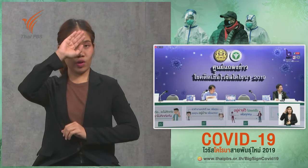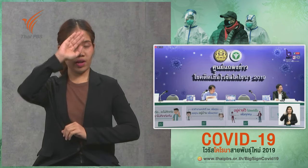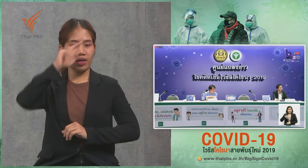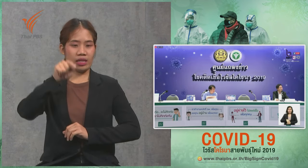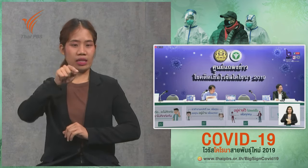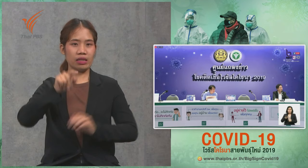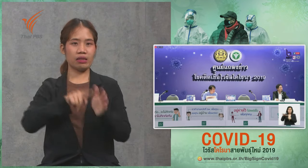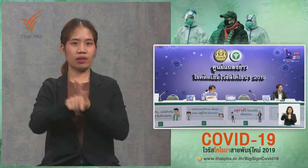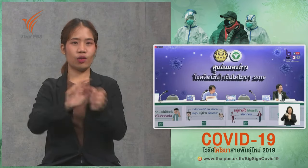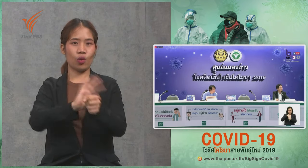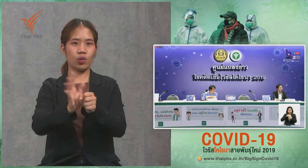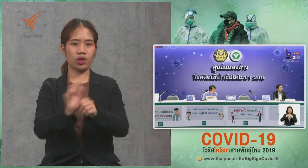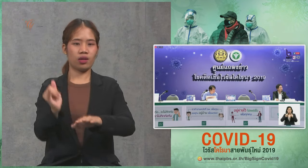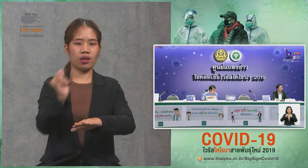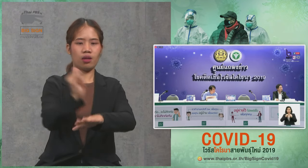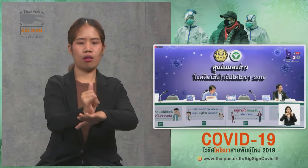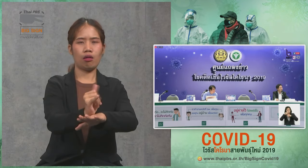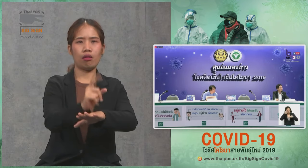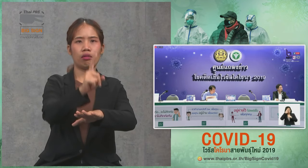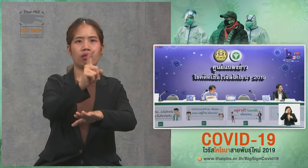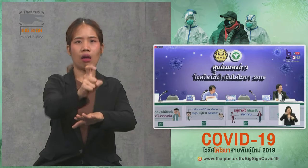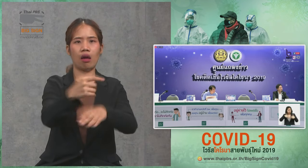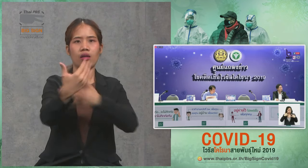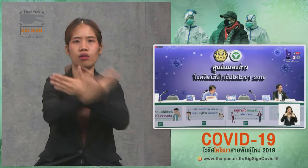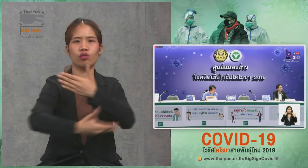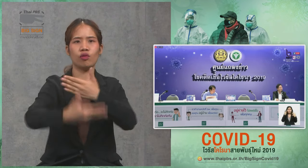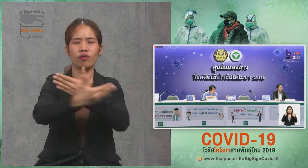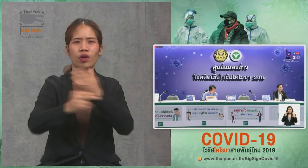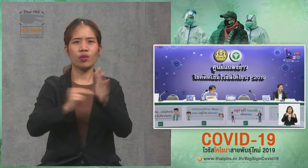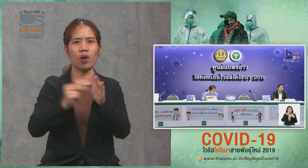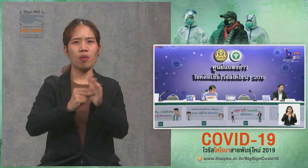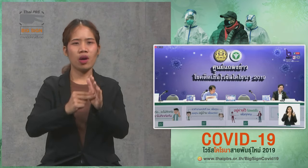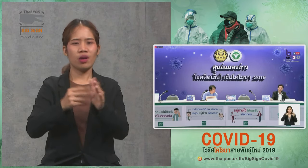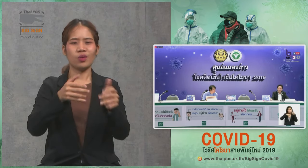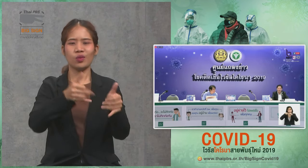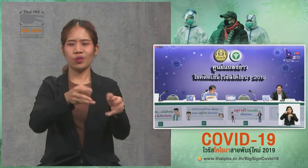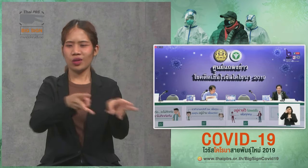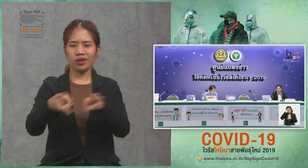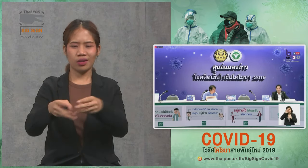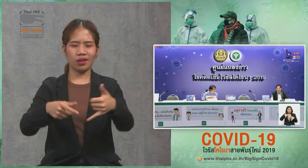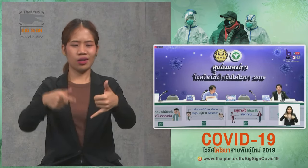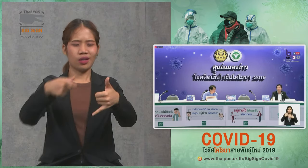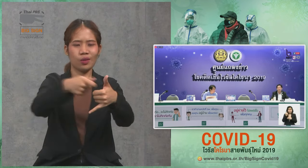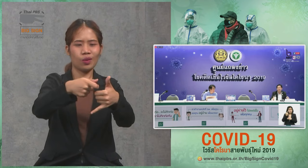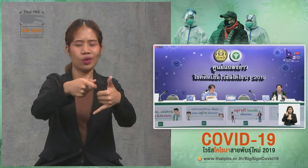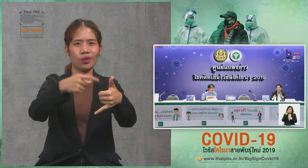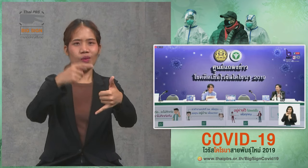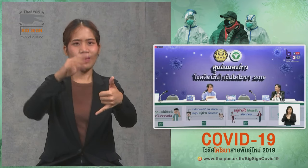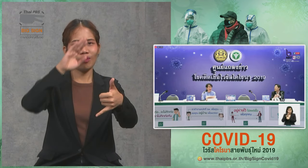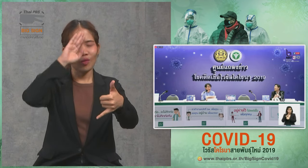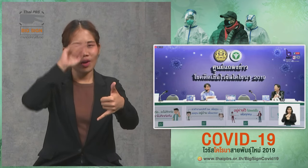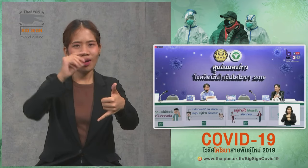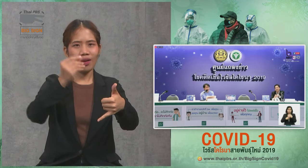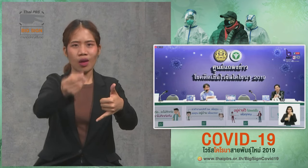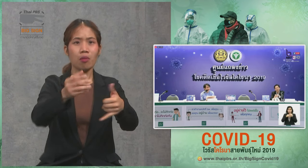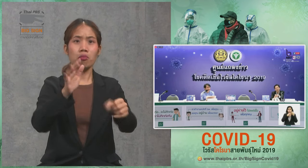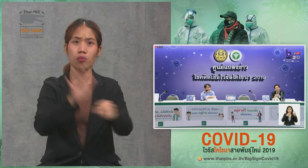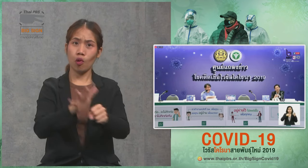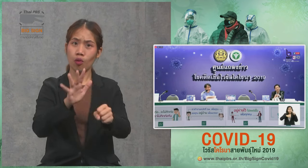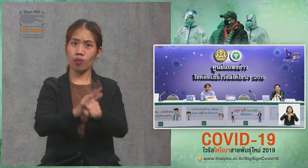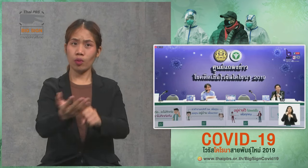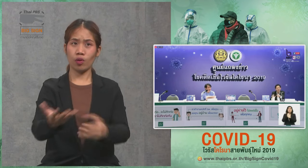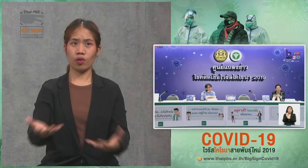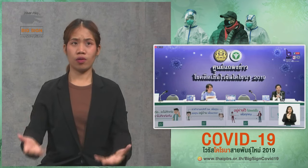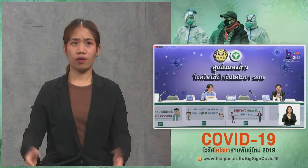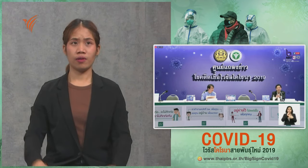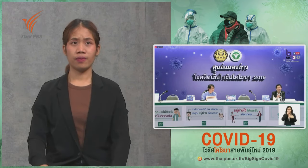ย่างเงี้ยการที่มีมาตรการวัดไข้อย่างเดียวอย่างเงี้ยมันเพียงพอแล้วหรือเปล่าคะหรือว่าเราจะมีมาตรการอย่างอื่นเสริมเข้ามาไหมอะคะขอบคุณค่ะ นักคำถามที่สองถ